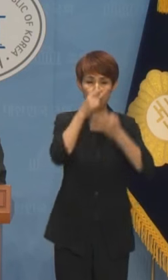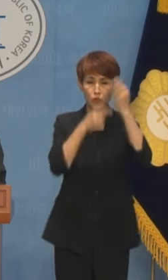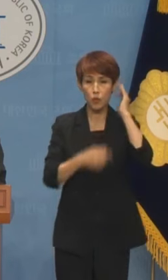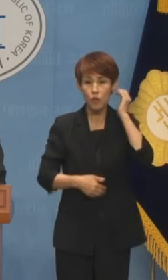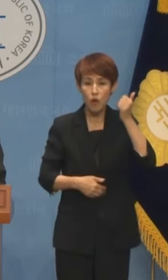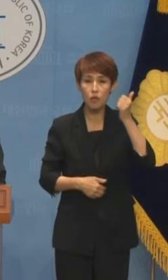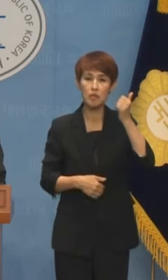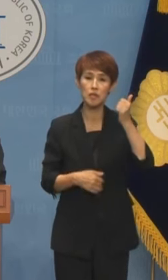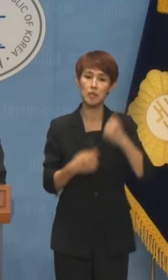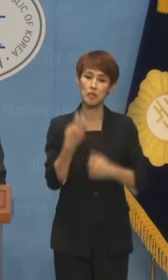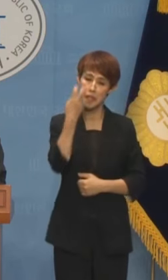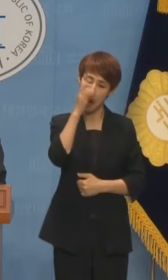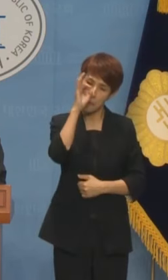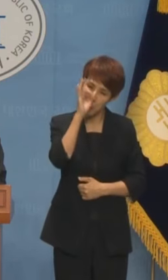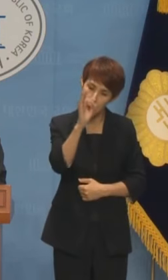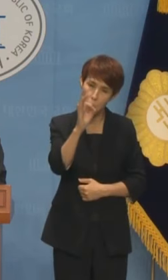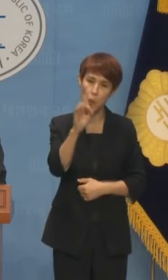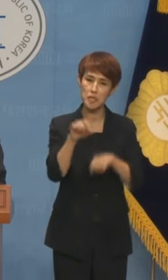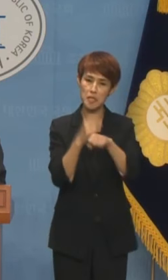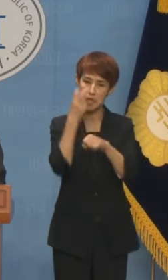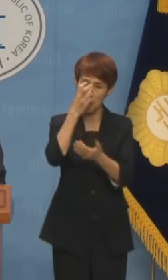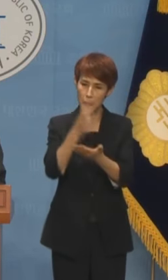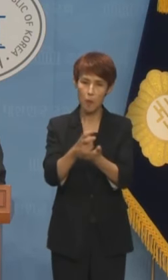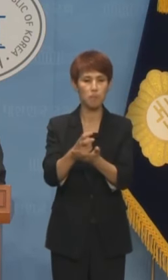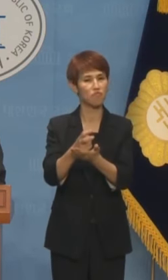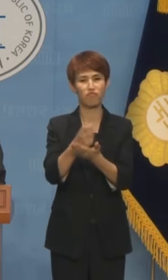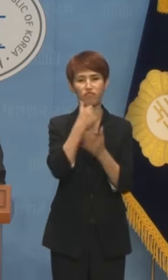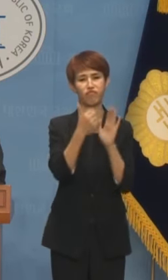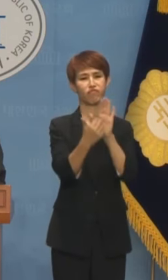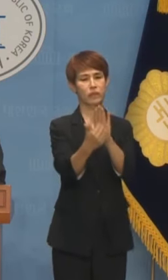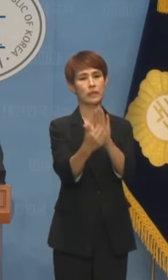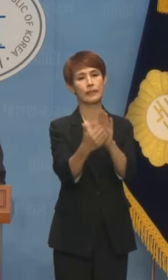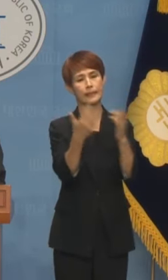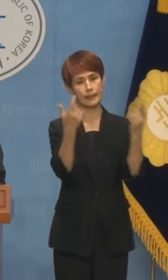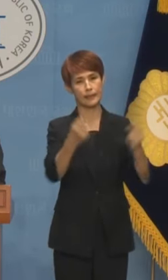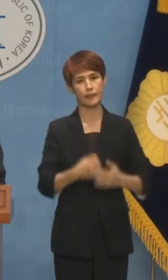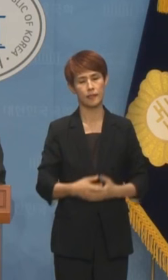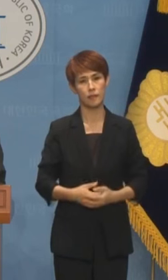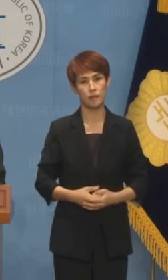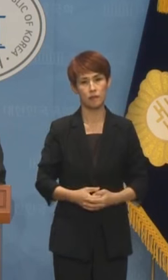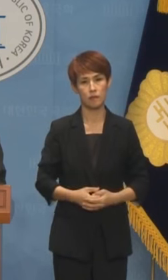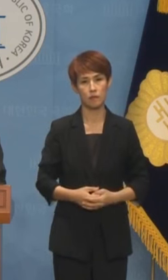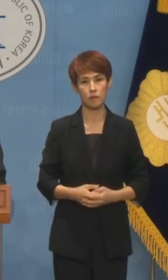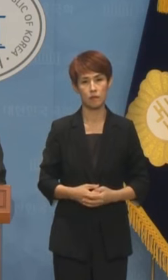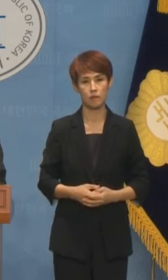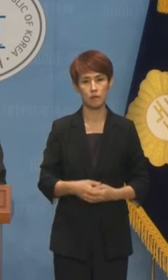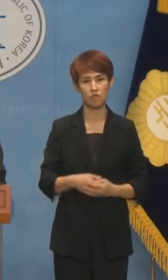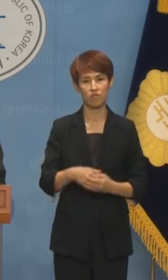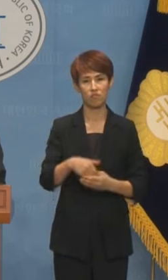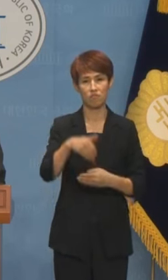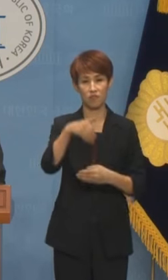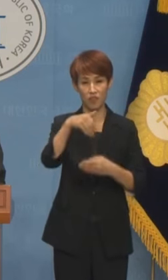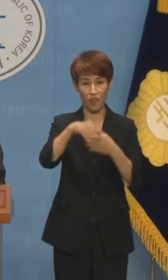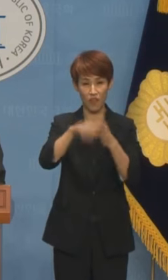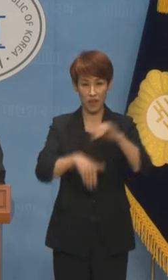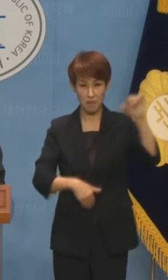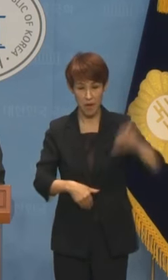수사를 지켜보자며 특검법에 대한 사실상 거부 의사를 밝혔습니다. 총선 민의를 읽지 못하는